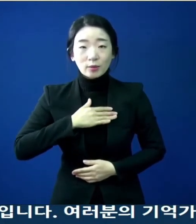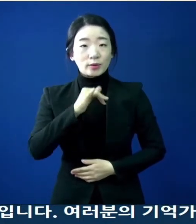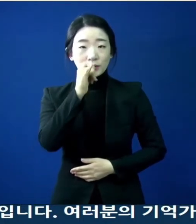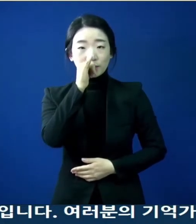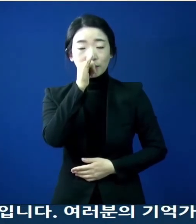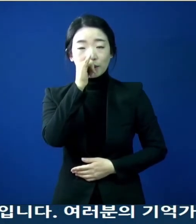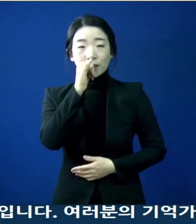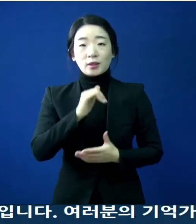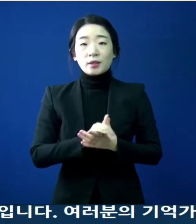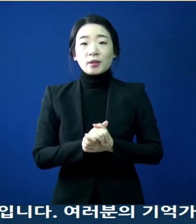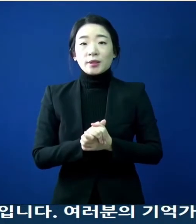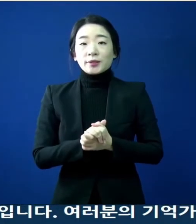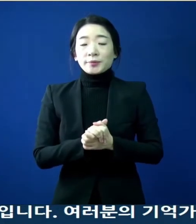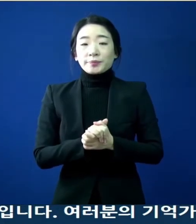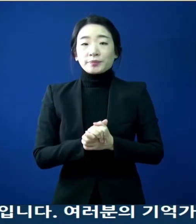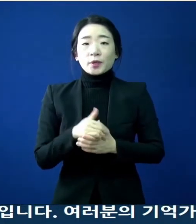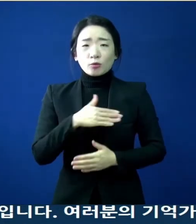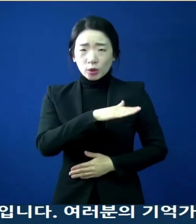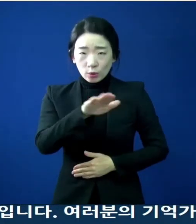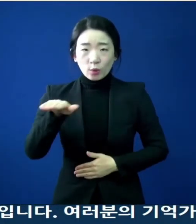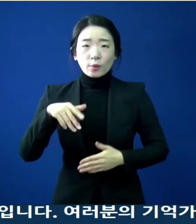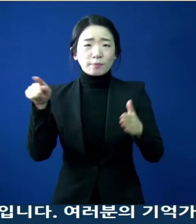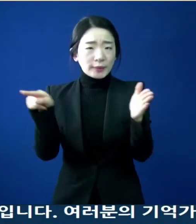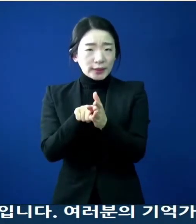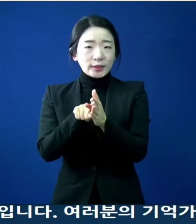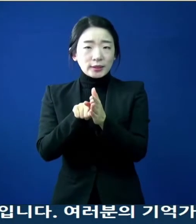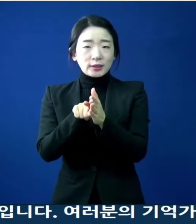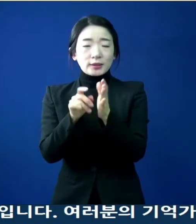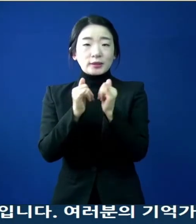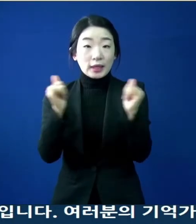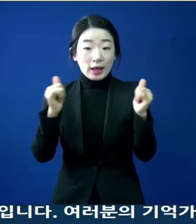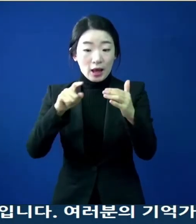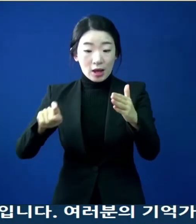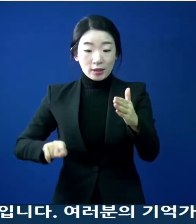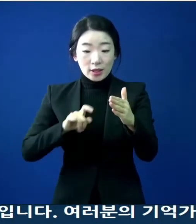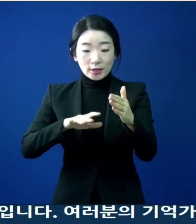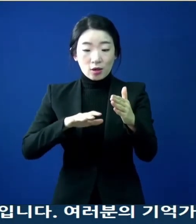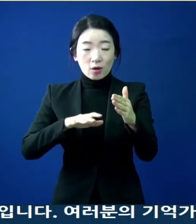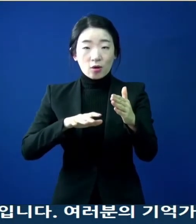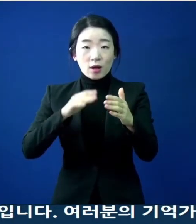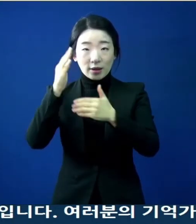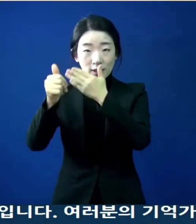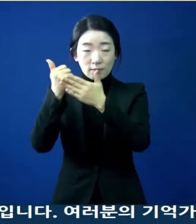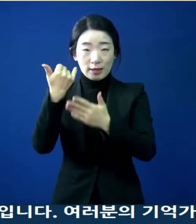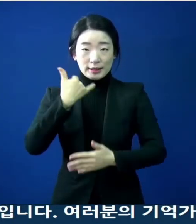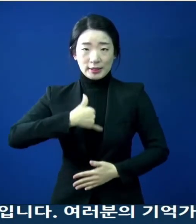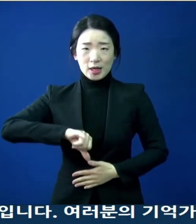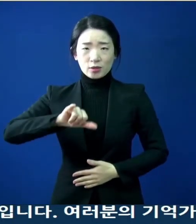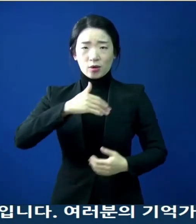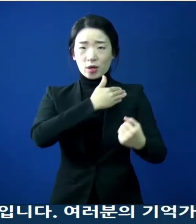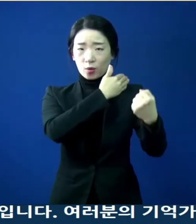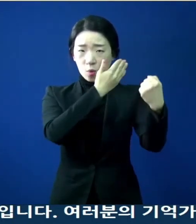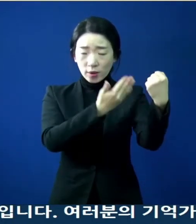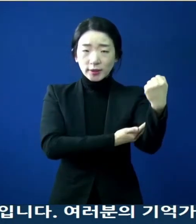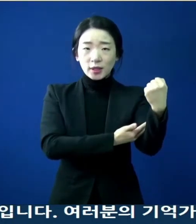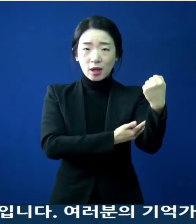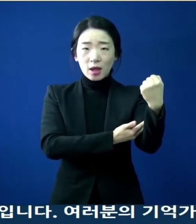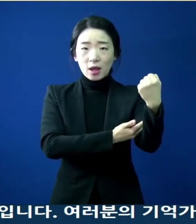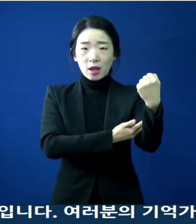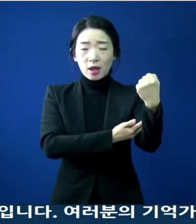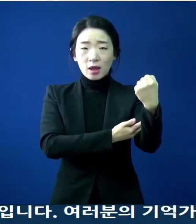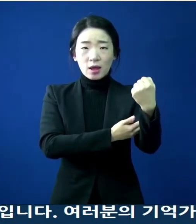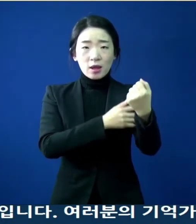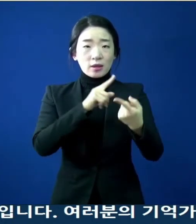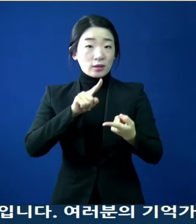오래 하신 분들은 너무 쉽게 이 말씀을 우리 속에 아는 지식으로 스쳐지나 보내는 그런 소리가 될 수